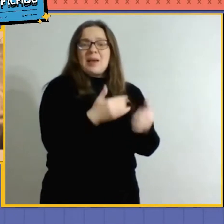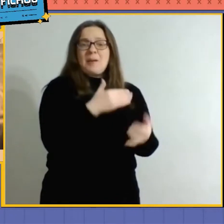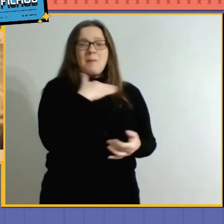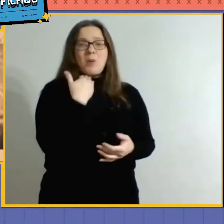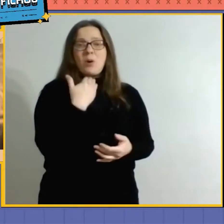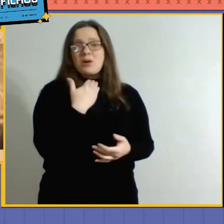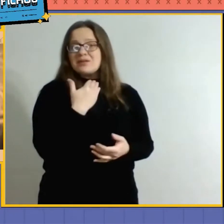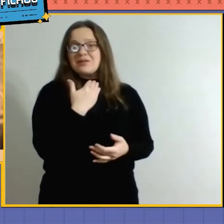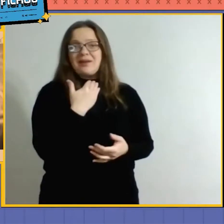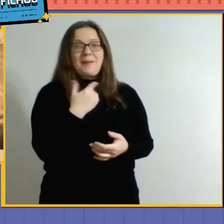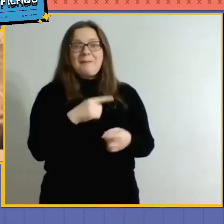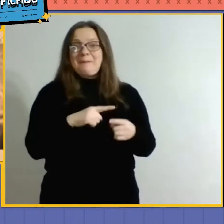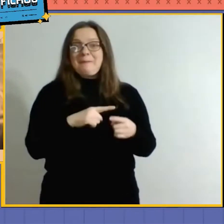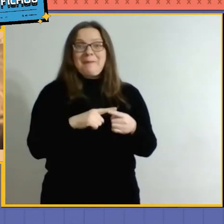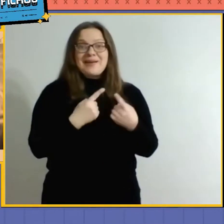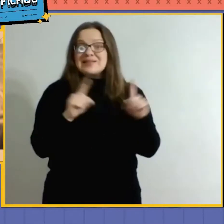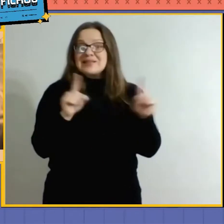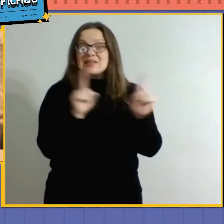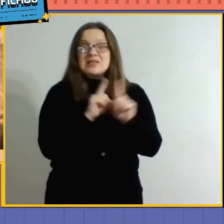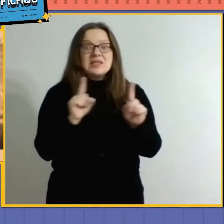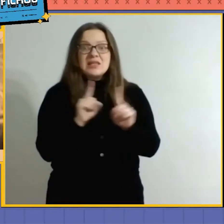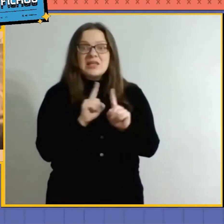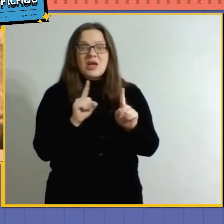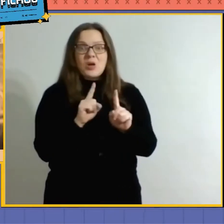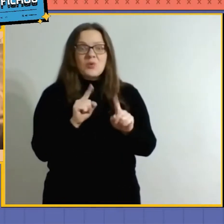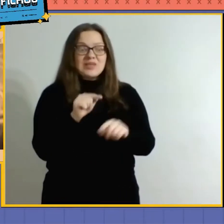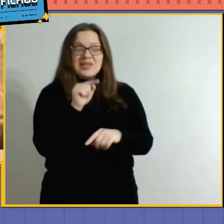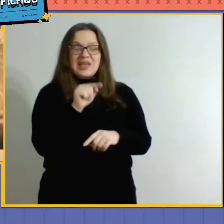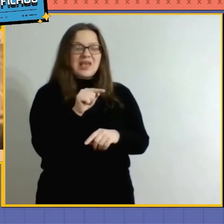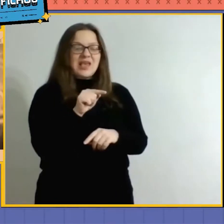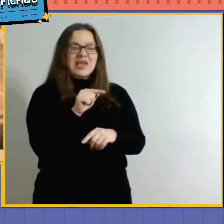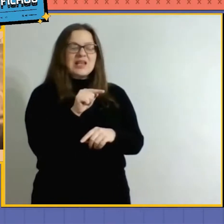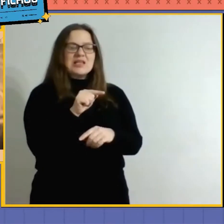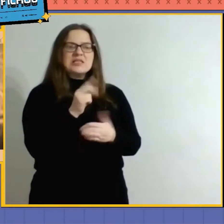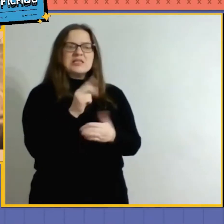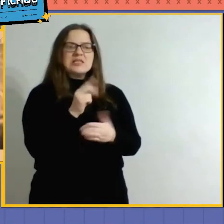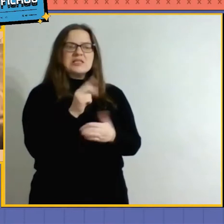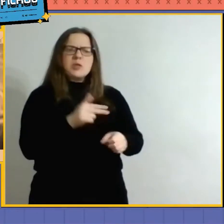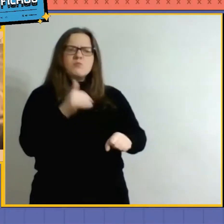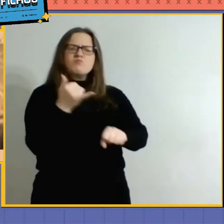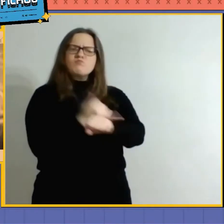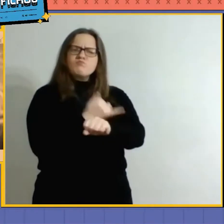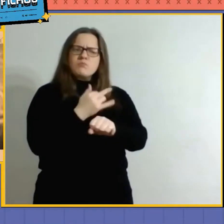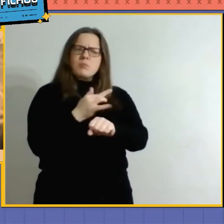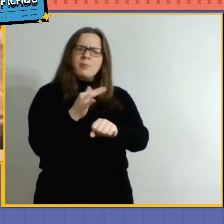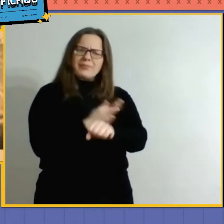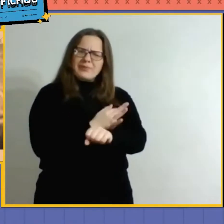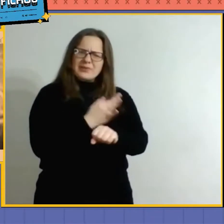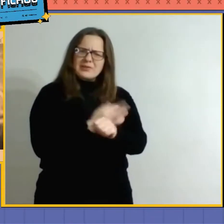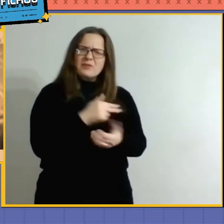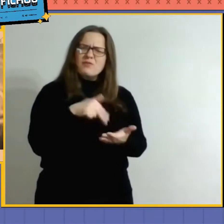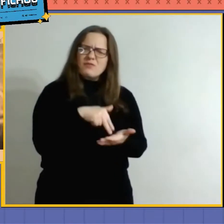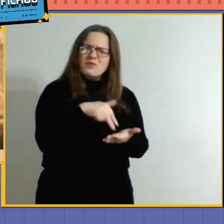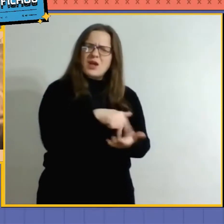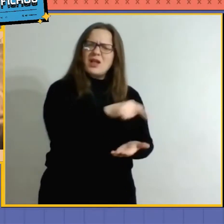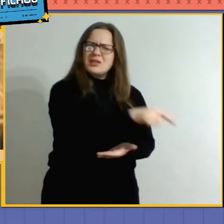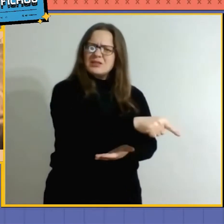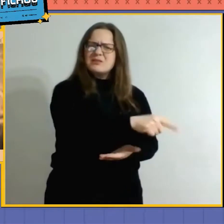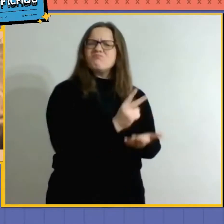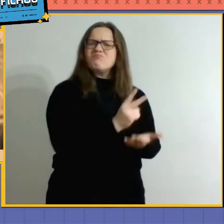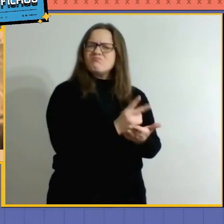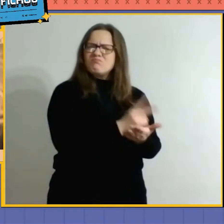mas o doss não desistiria de nenhum deles aqui Amado adolescente eu quero fazer um